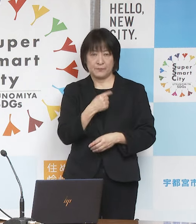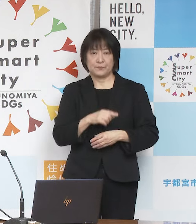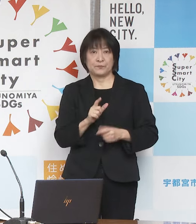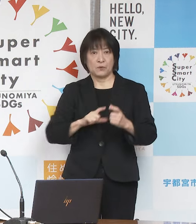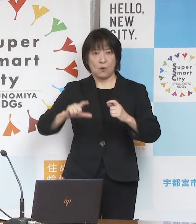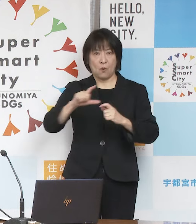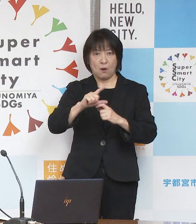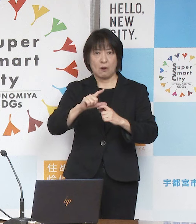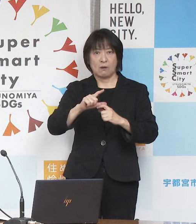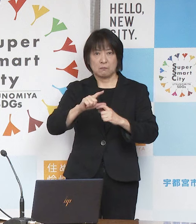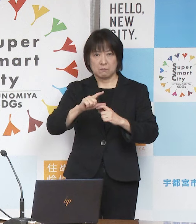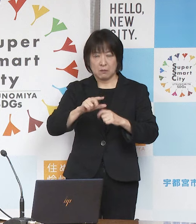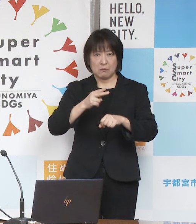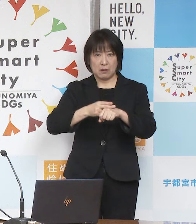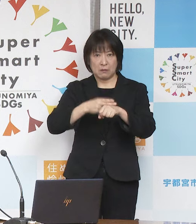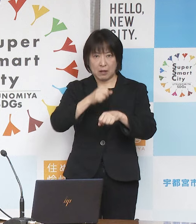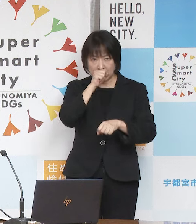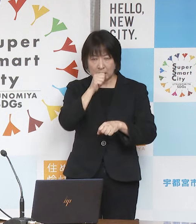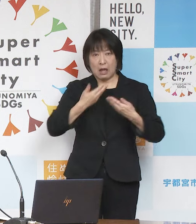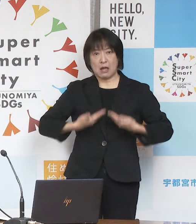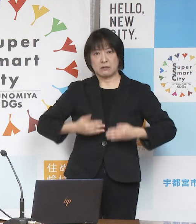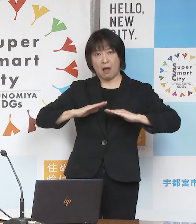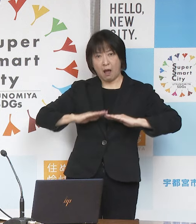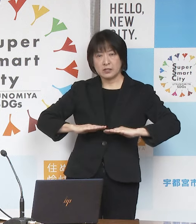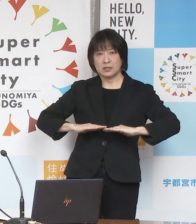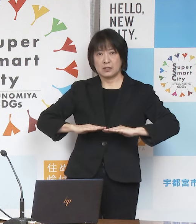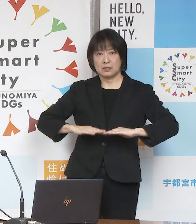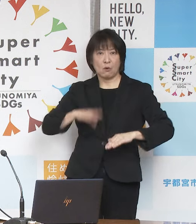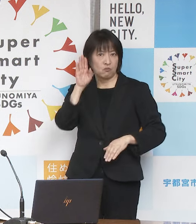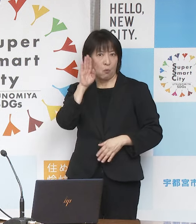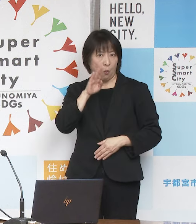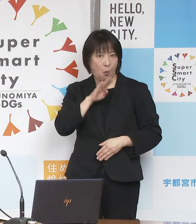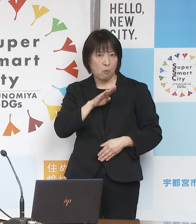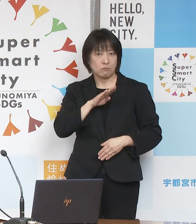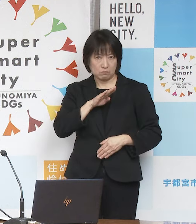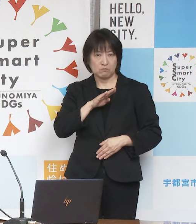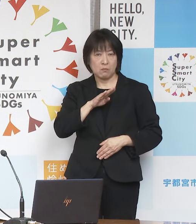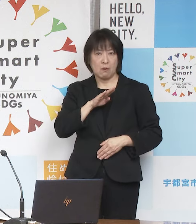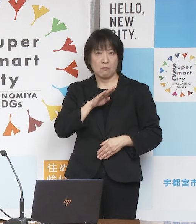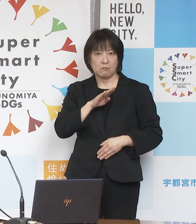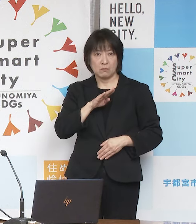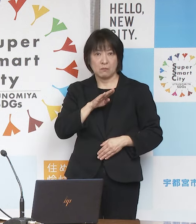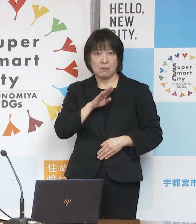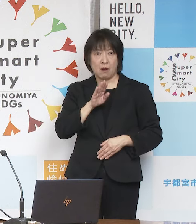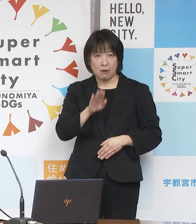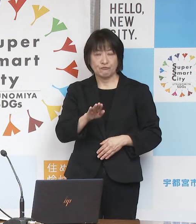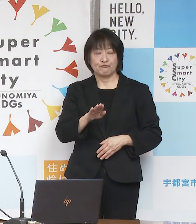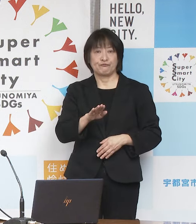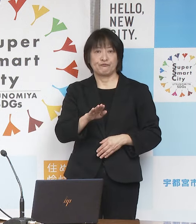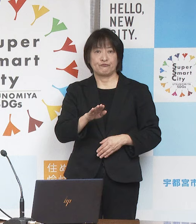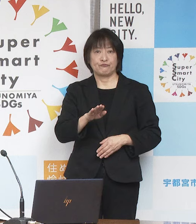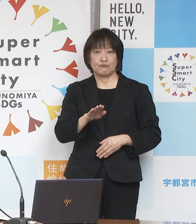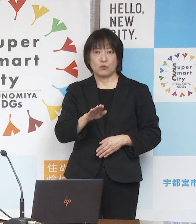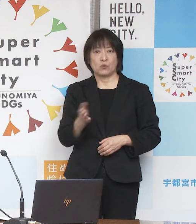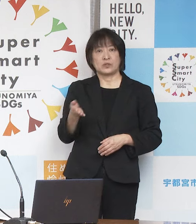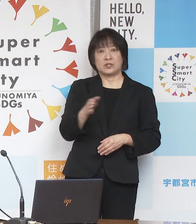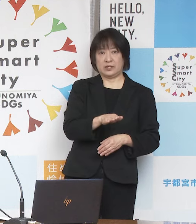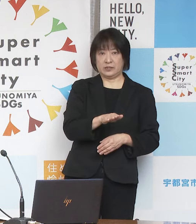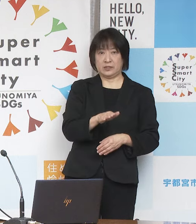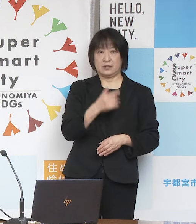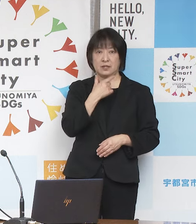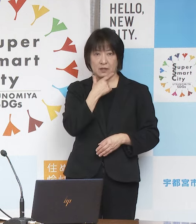より制度の良いそして安全安心で効率のいいものまそういうものをしっかりと設置していき